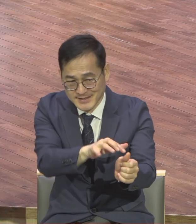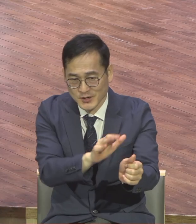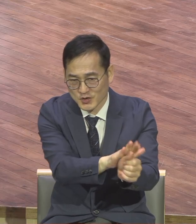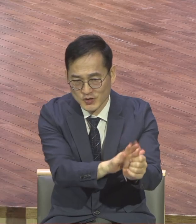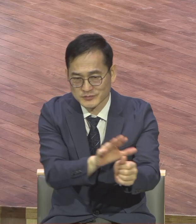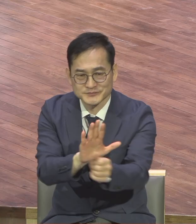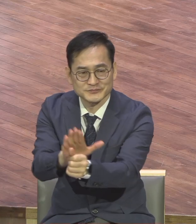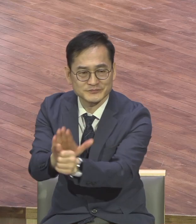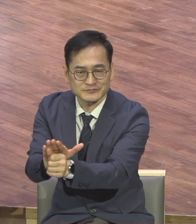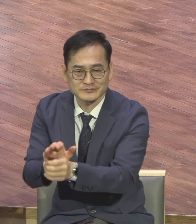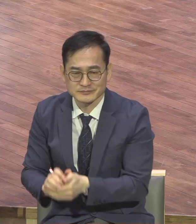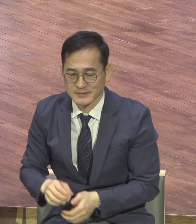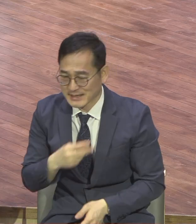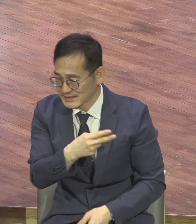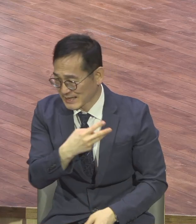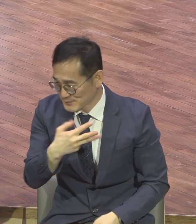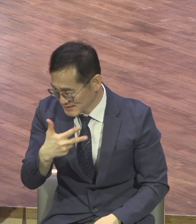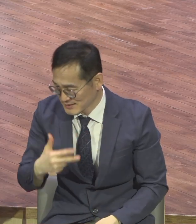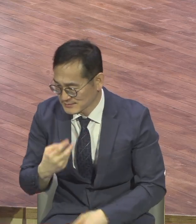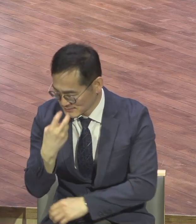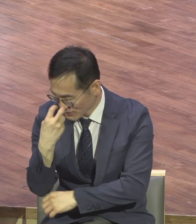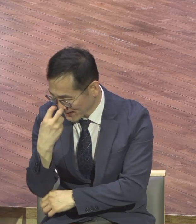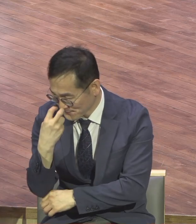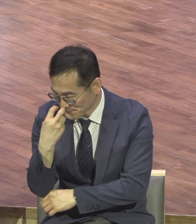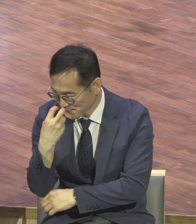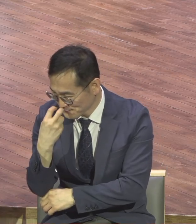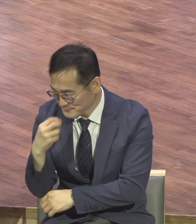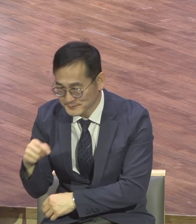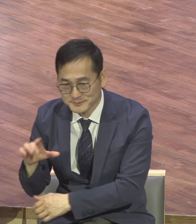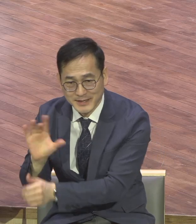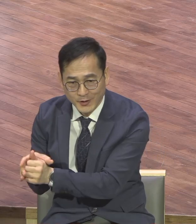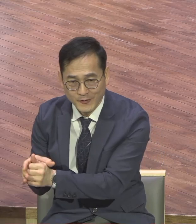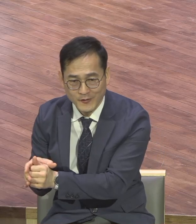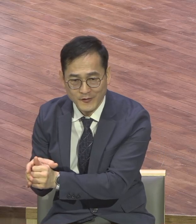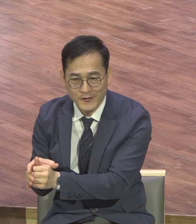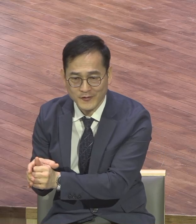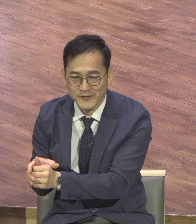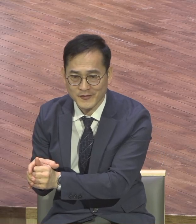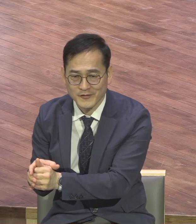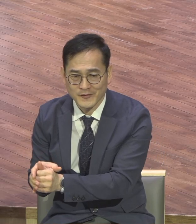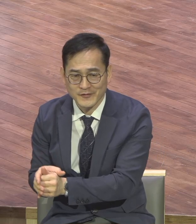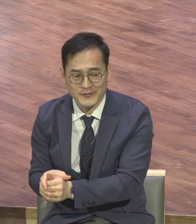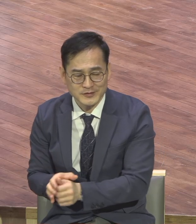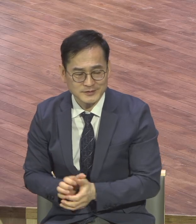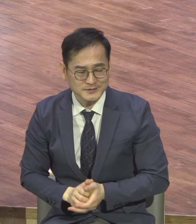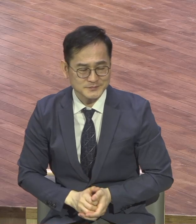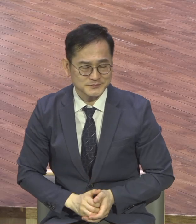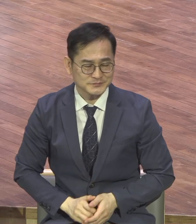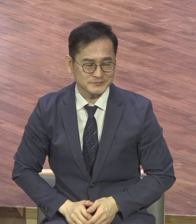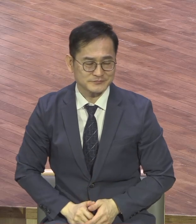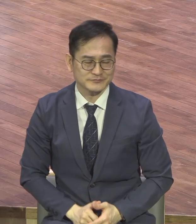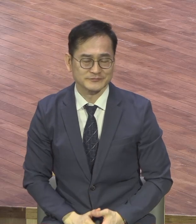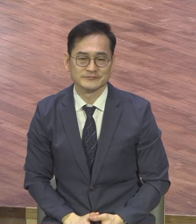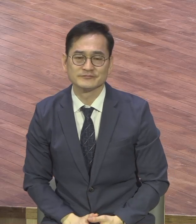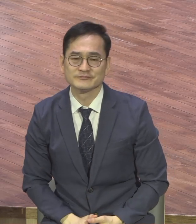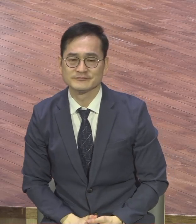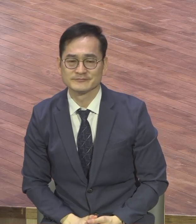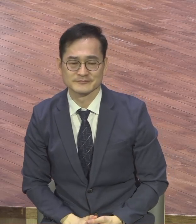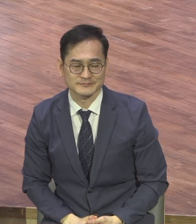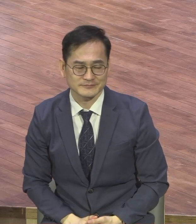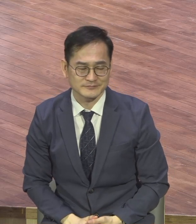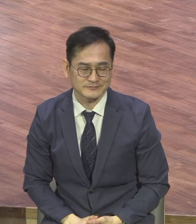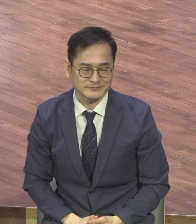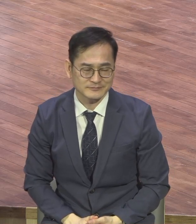제목을 정했습니다. 237 나라별로 현황을 구체적으로 이제 장로님들이 이제 제비를